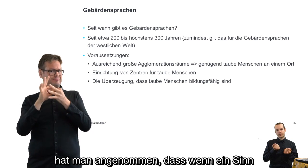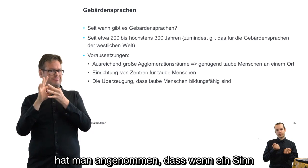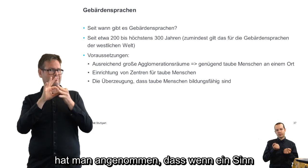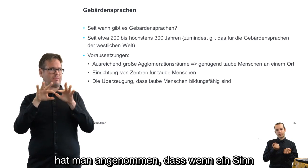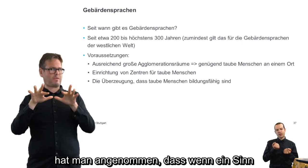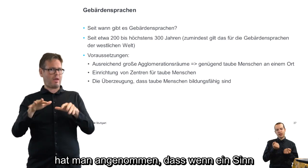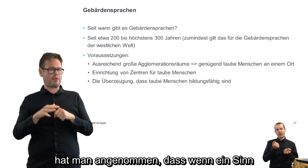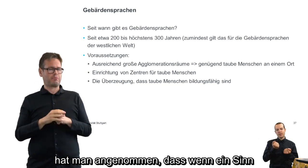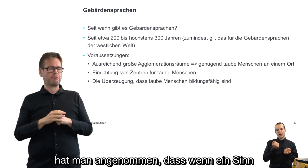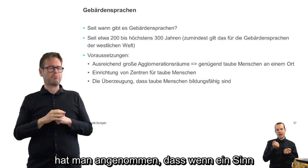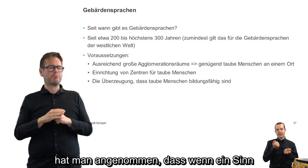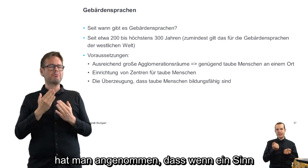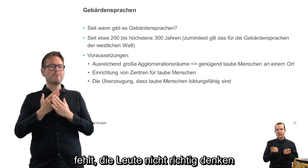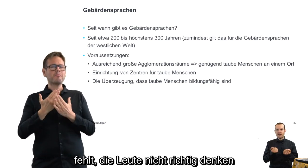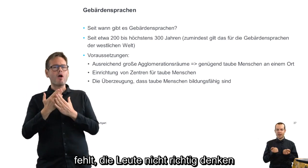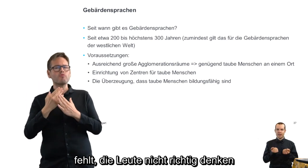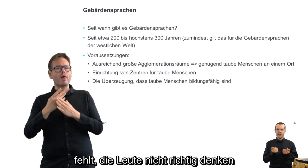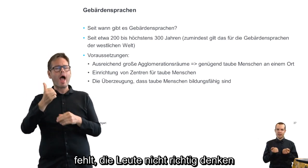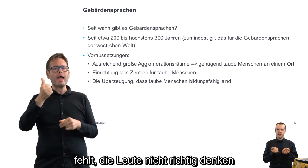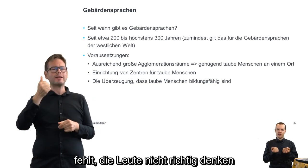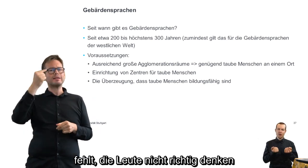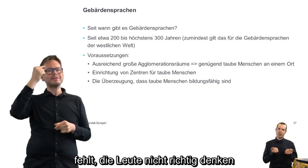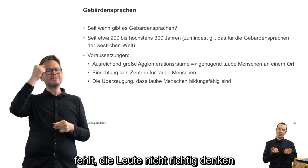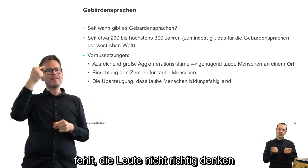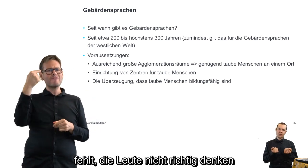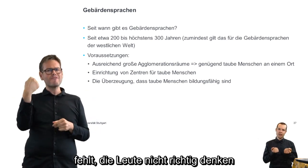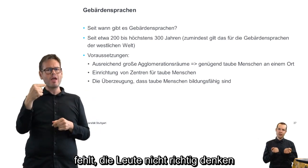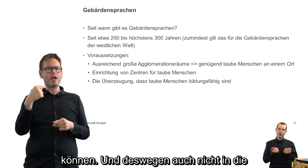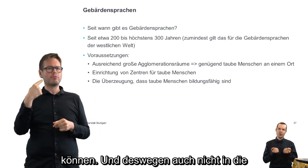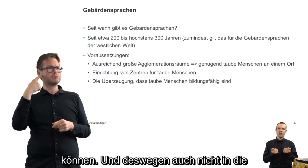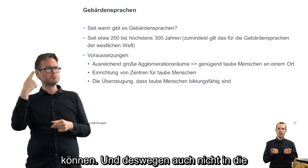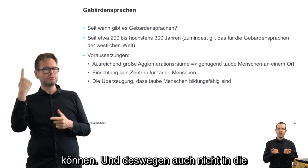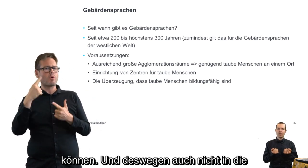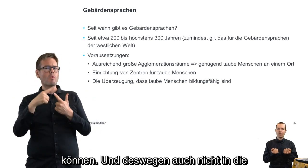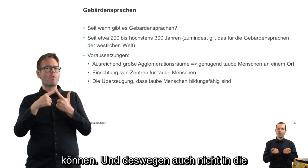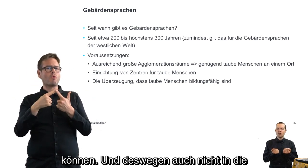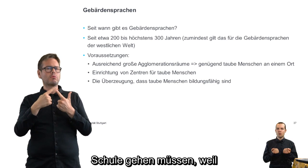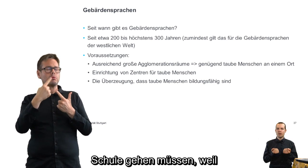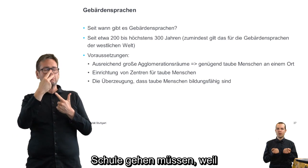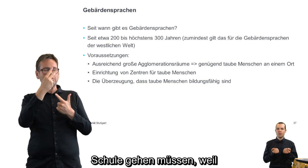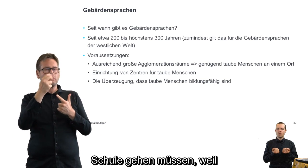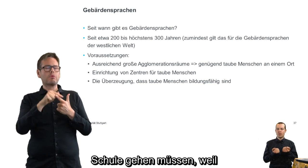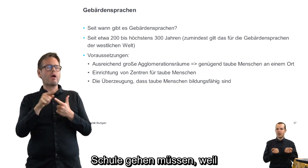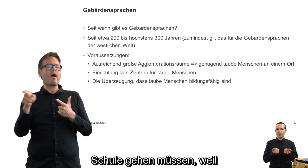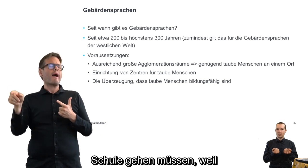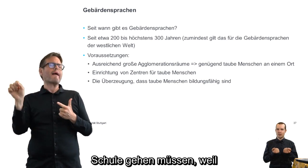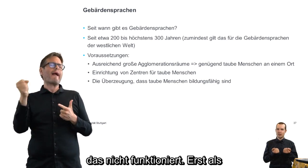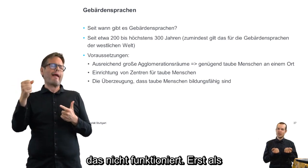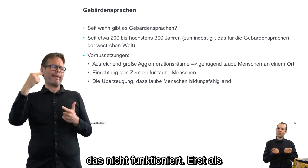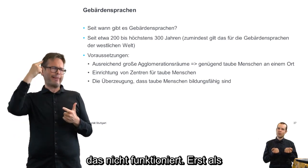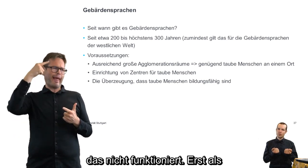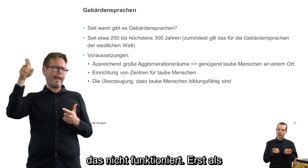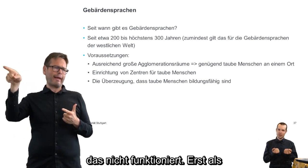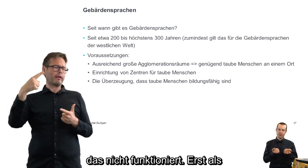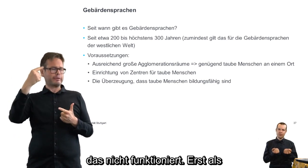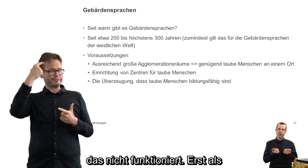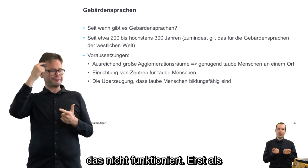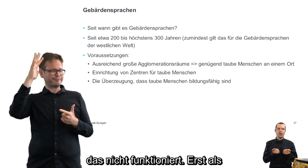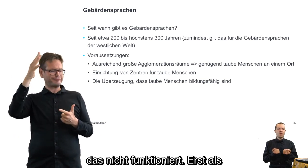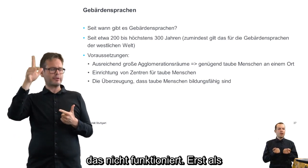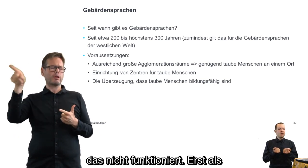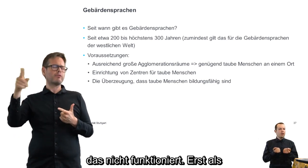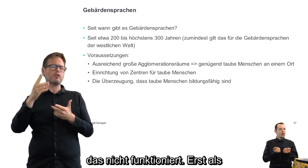wenn ein Sinn fehlt, die Leute nicht richtig denken können und deswegen auch nicht in die Schule gehen müssen, weil es nicht funktioniert.